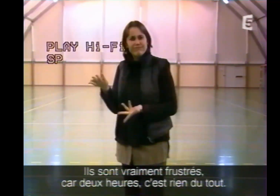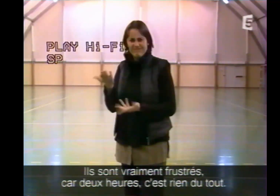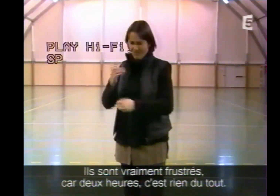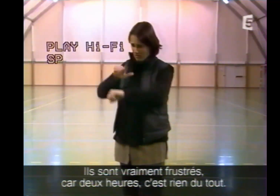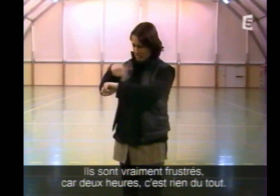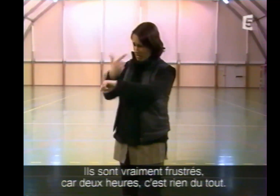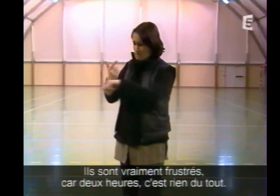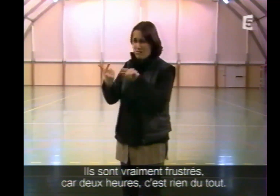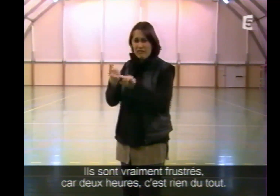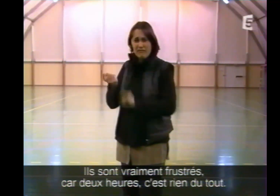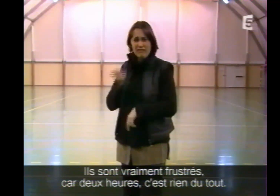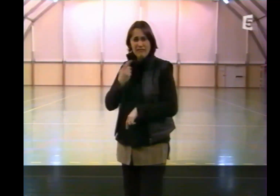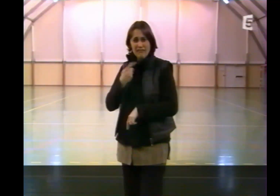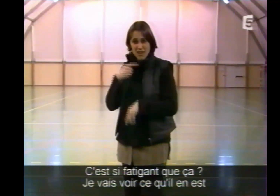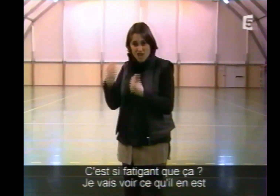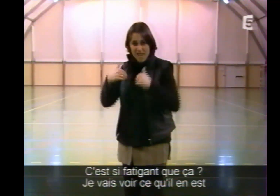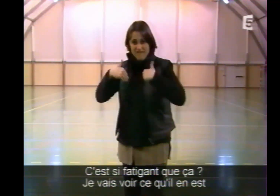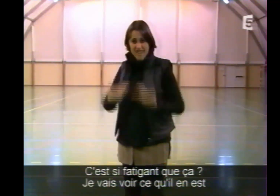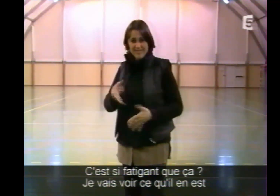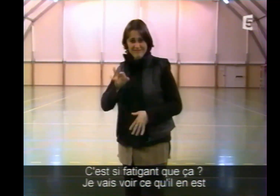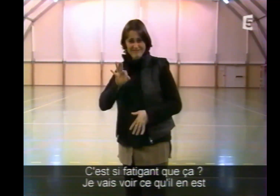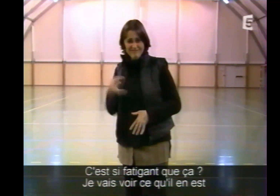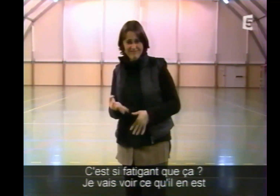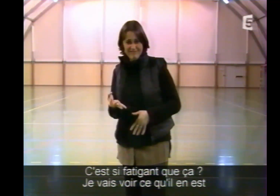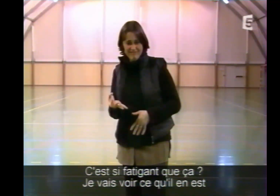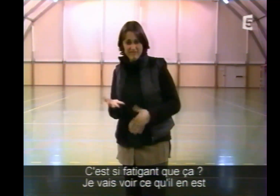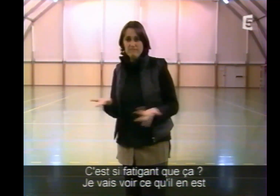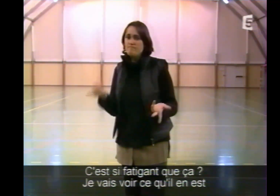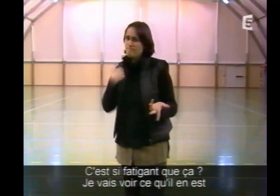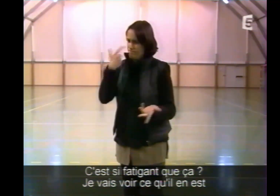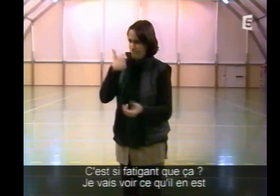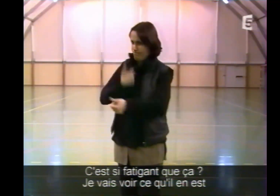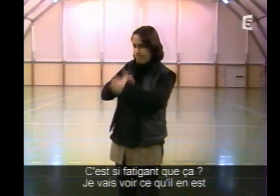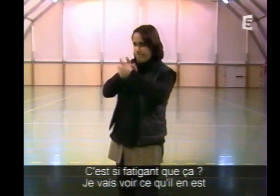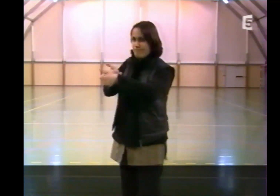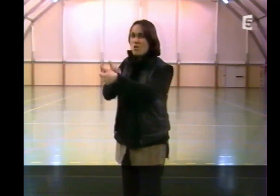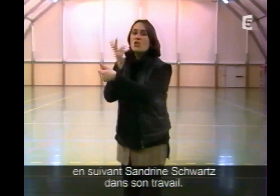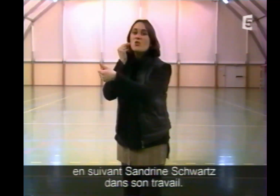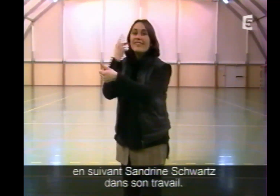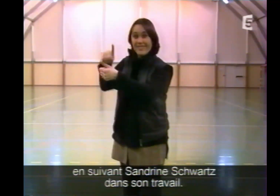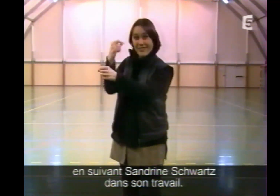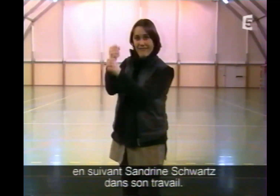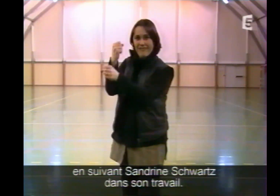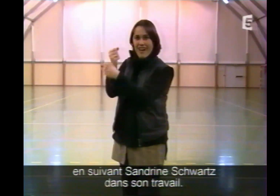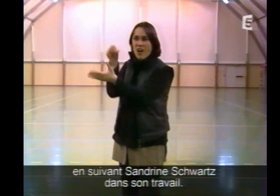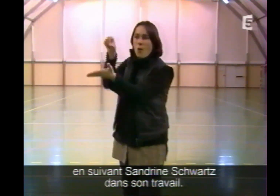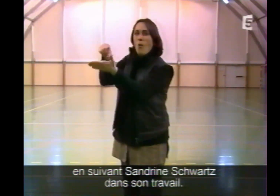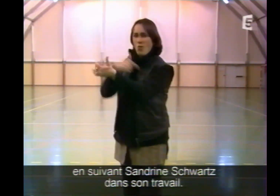que 2 heures, c'est rien du tout. C'est si fatigant que ça. Je vais voir ce qu'il en est en suivant Sandrine Schwartz dans son